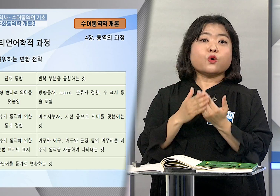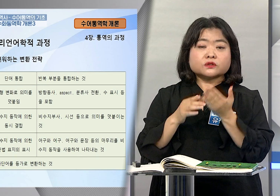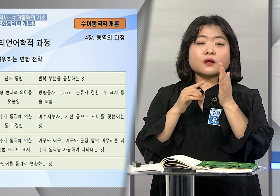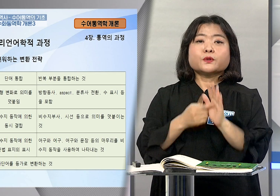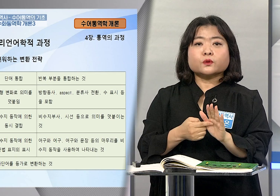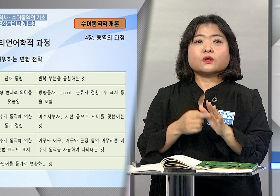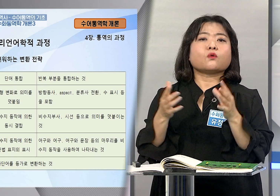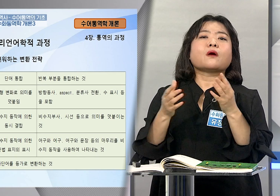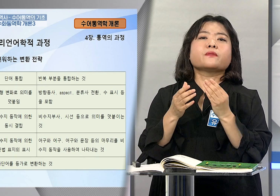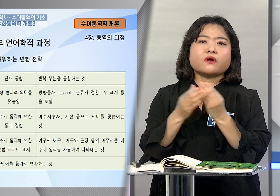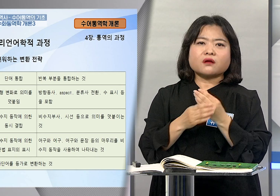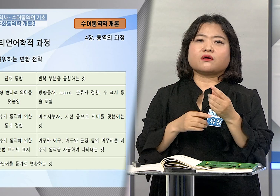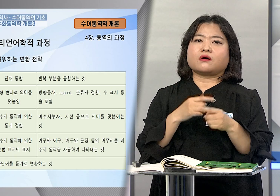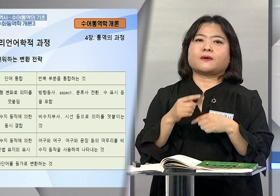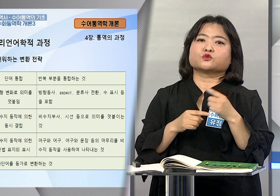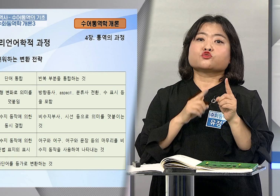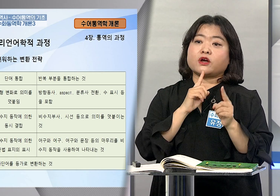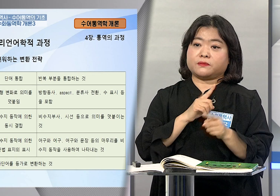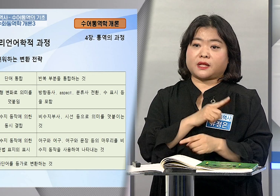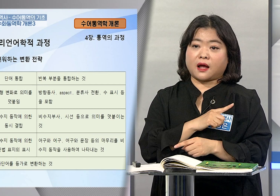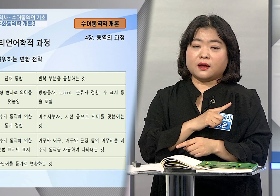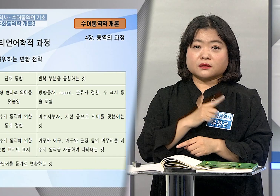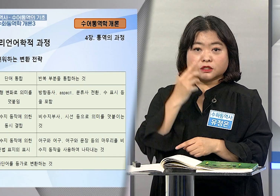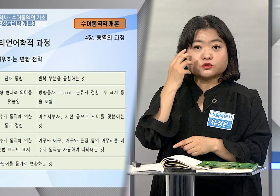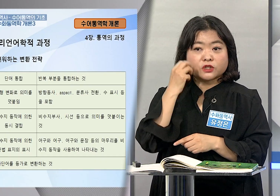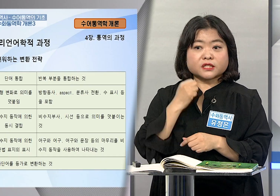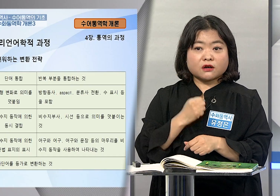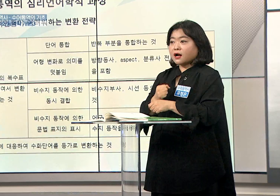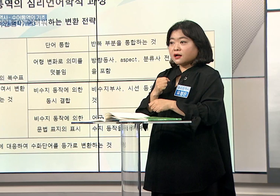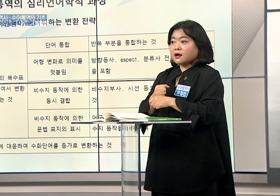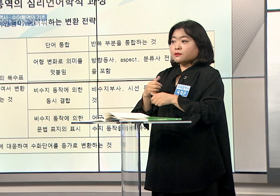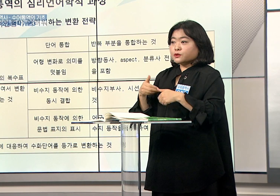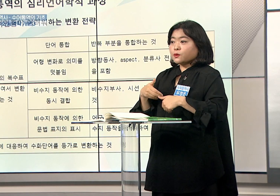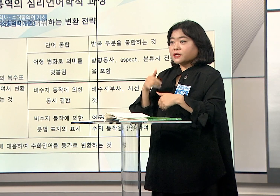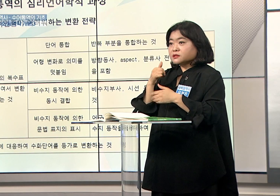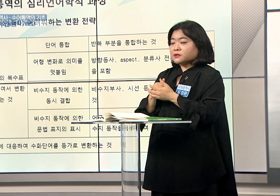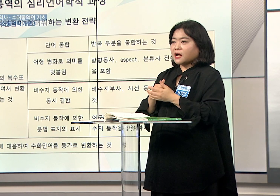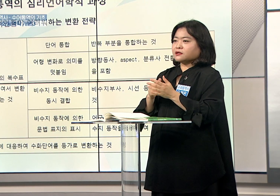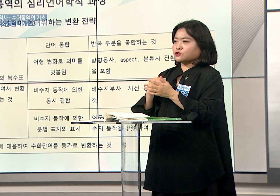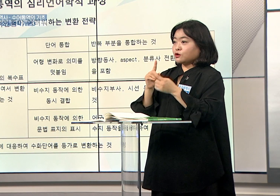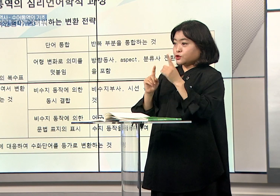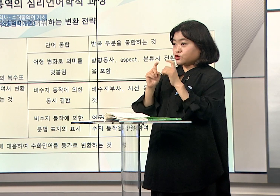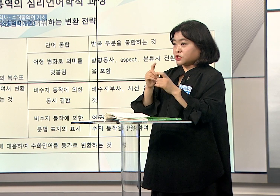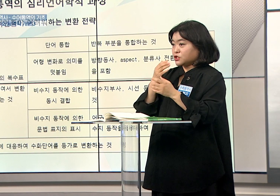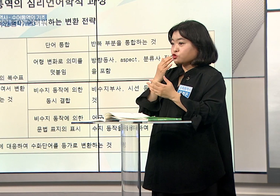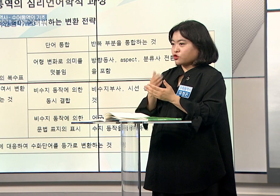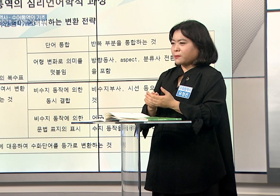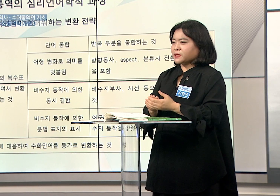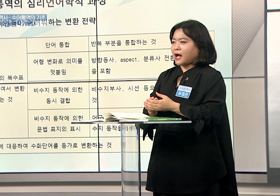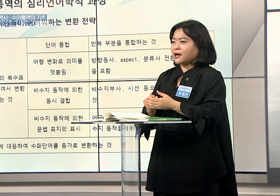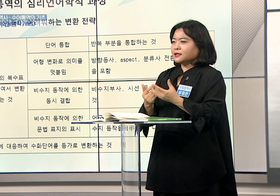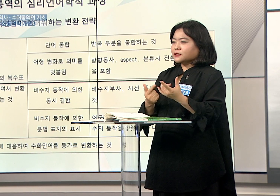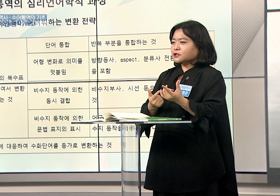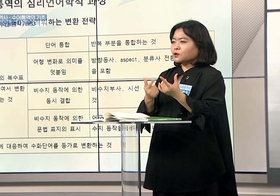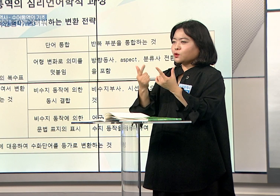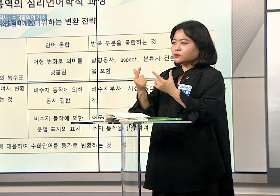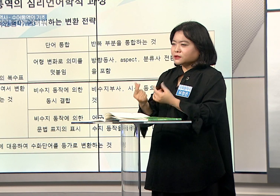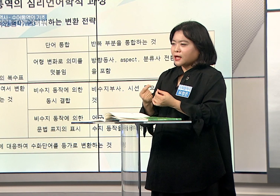모두가 표현되는 완벽한 언어가 바로 수어입니다. 그것을 우리가 기억할 필요가 있습니다. 그래서 비수지 중요합니다. 그리고